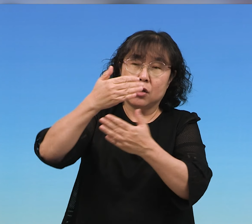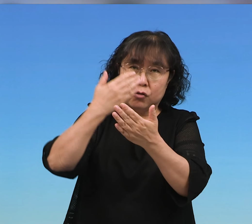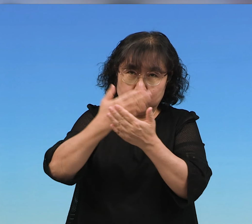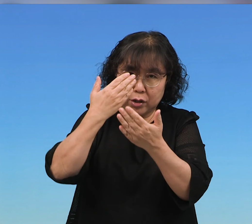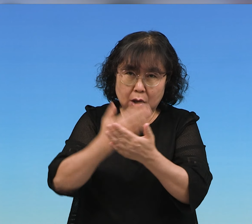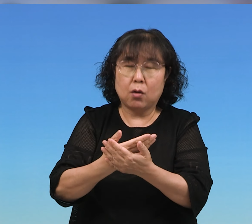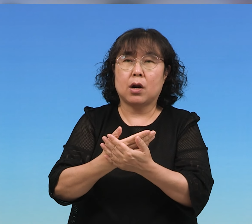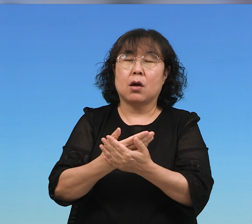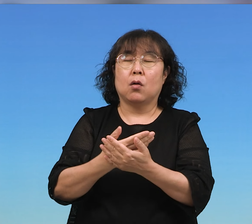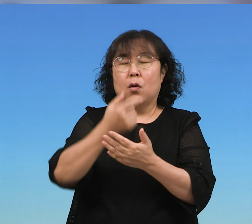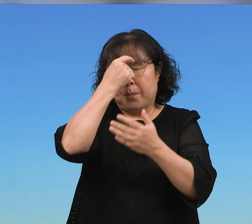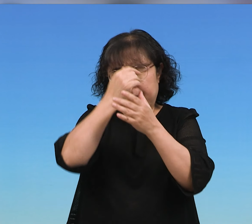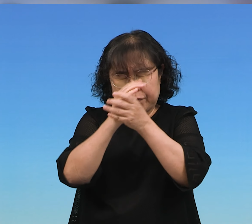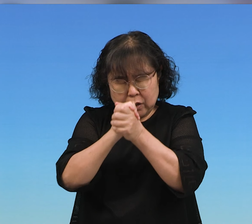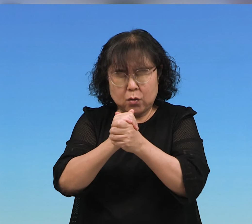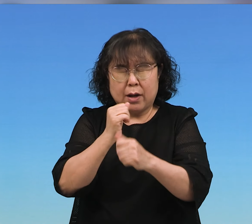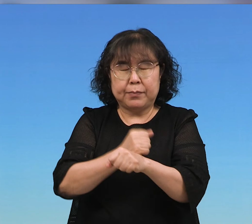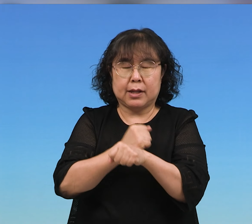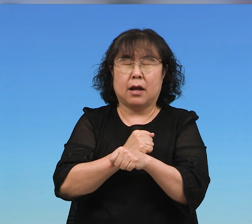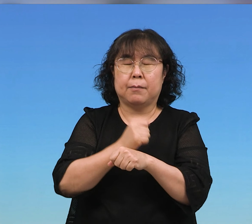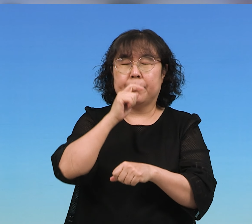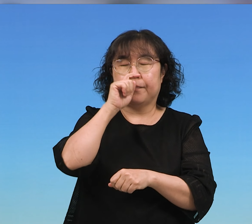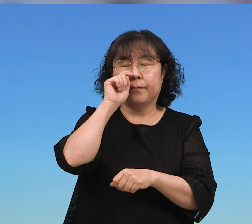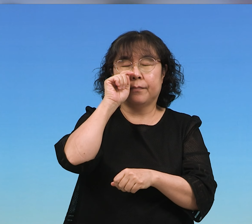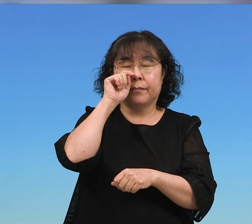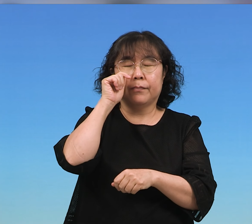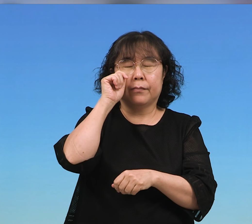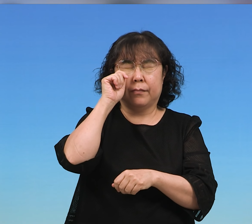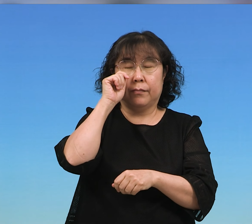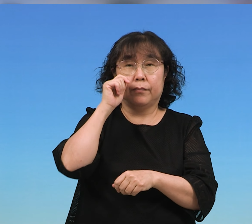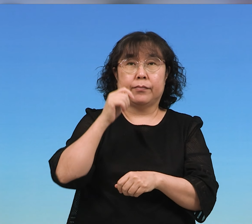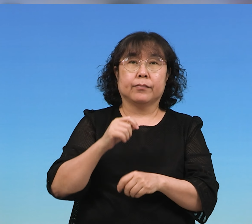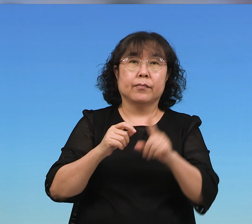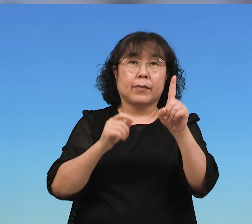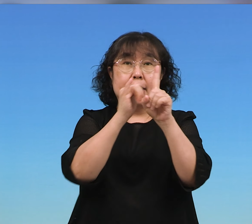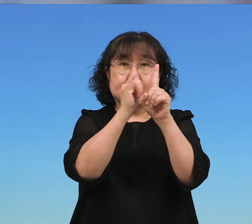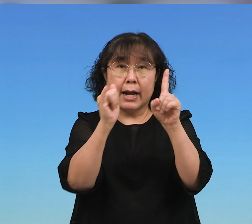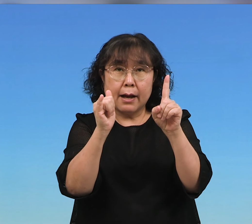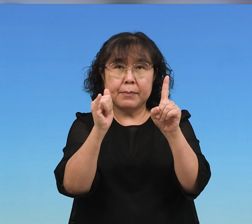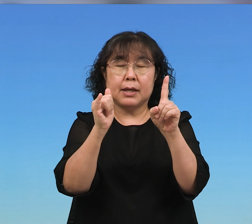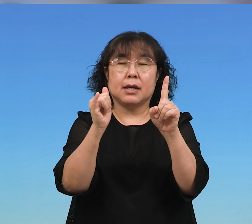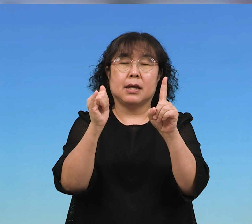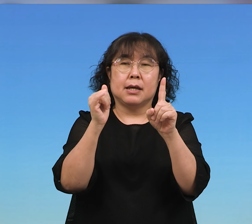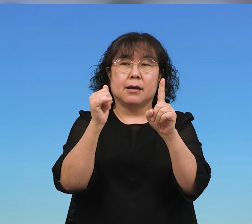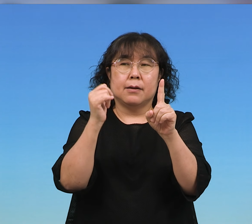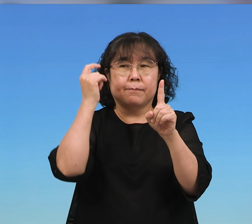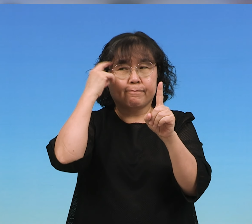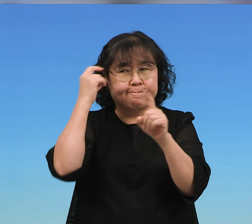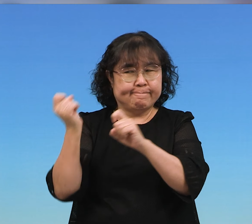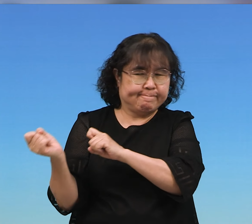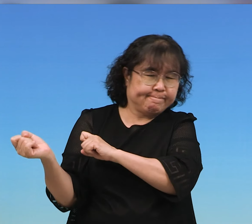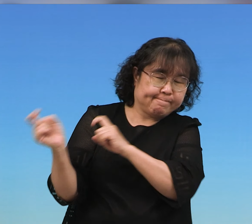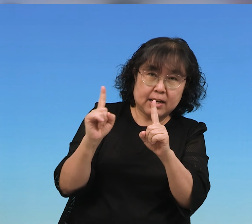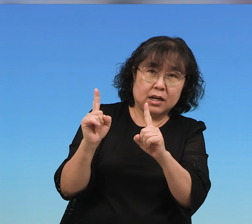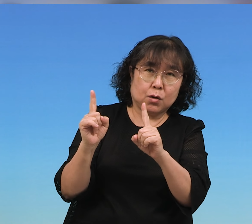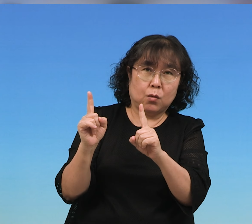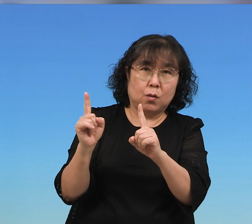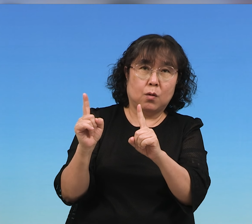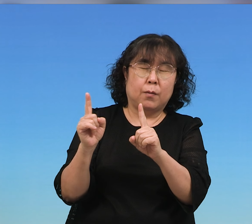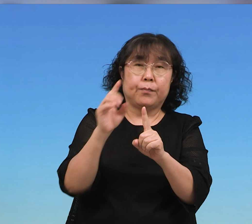허락해 주시기 원합니다. 한 사람 정신 똑바로 차리고 안목을 가지고 그렇게 이끌어가는 그